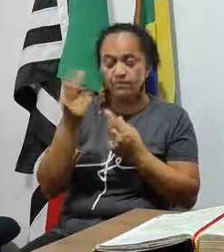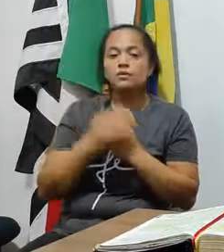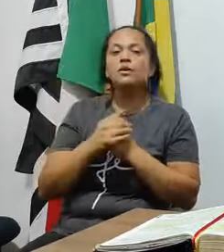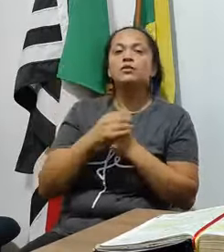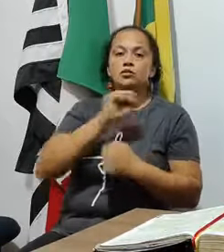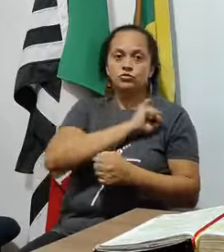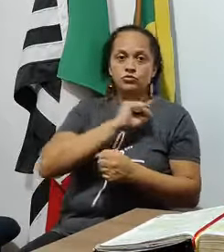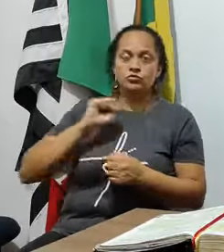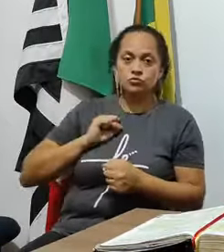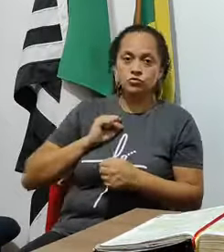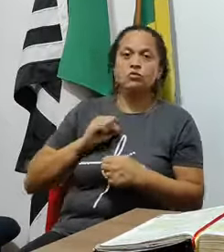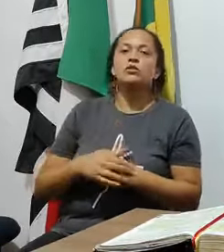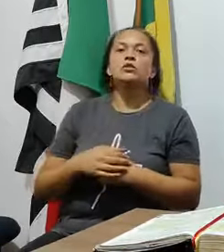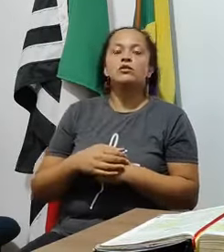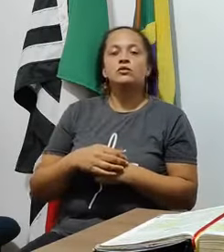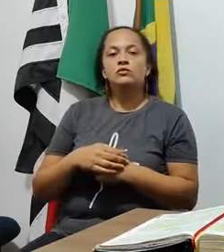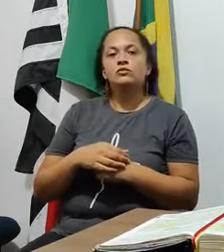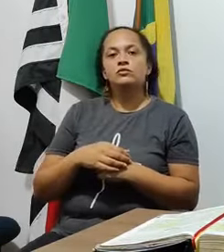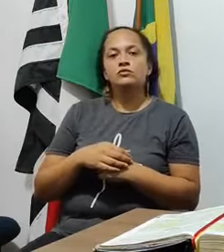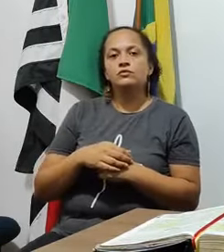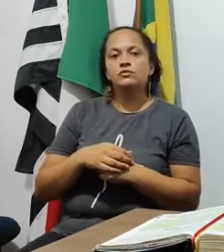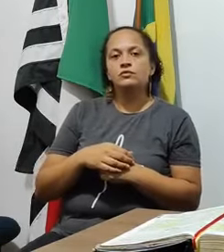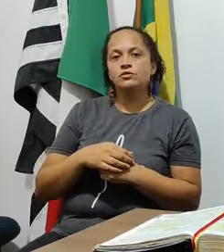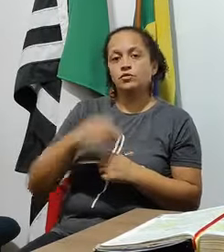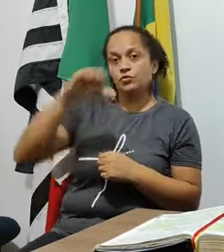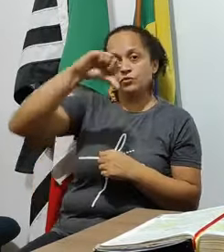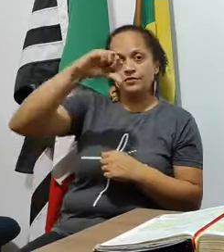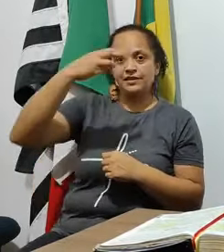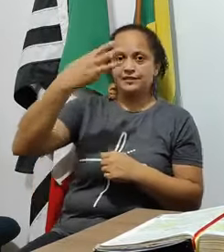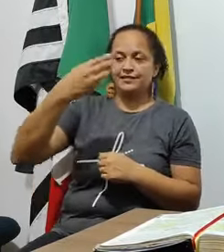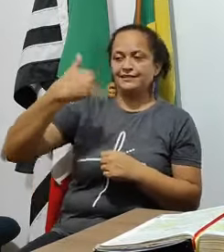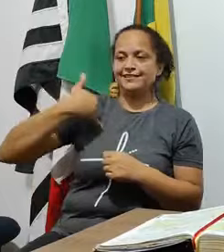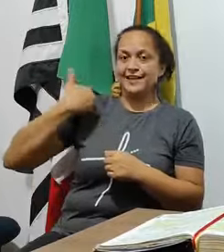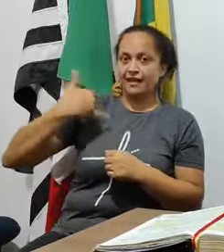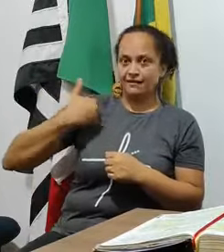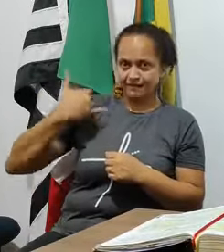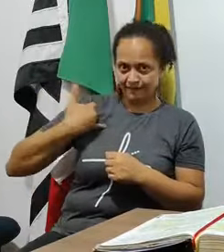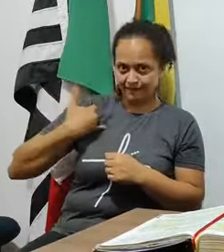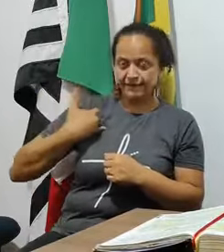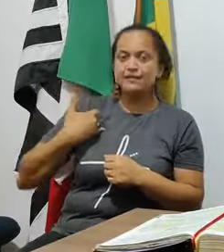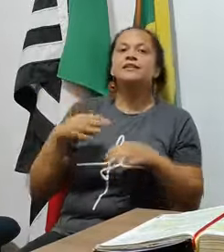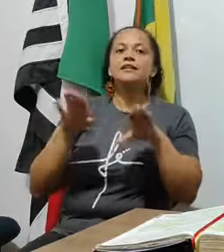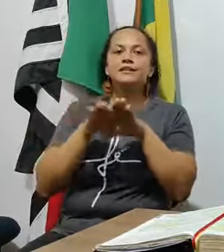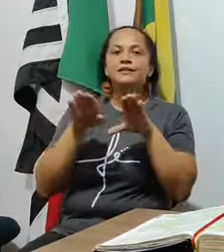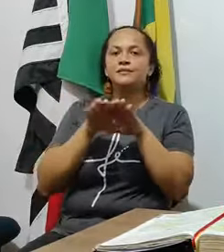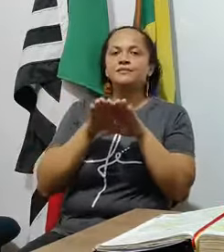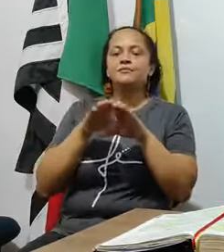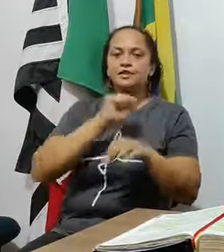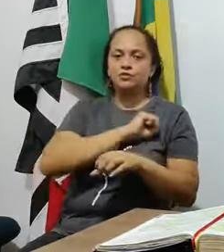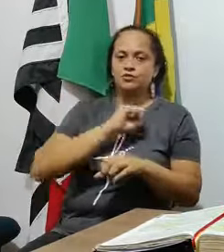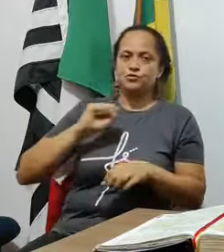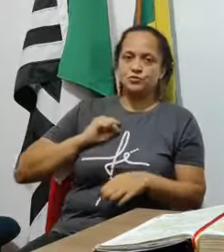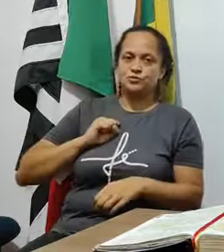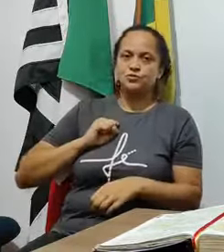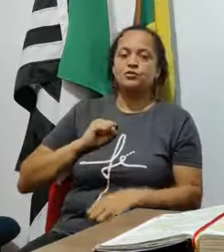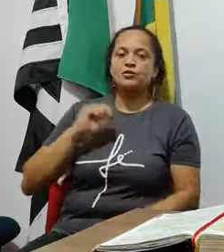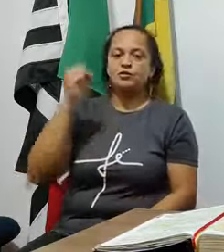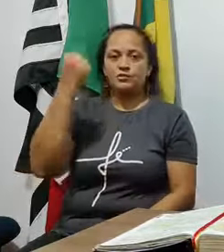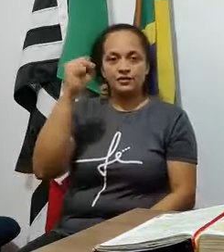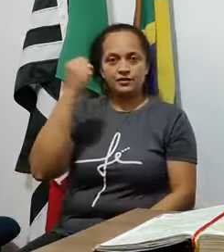Firmino com 93 anos. Olha só, hein? Lúcido, e os dois firmes na